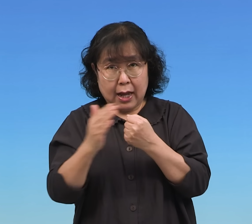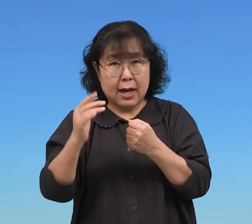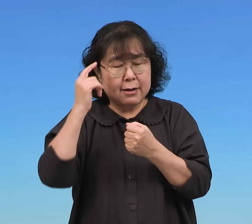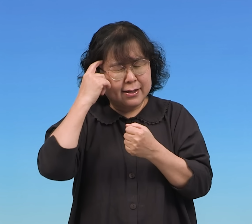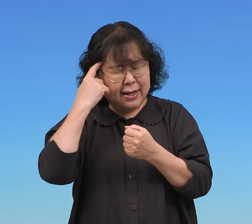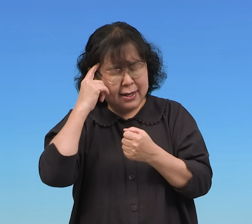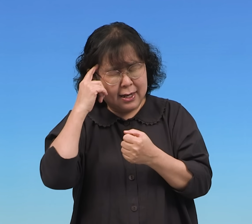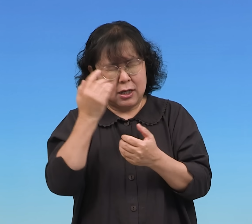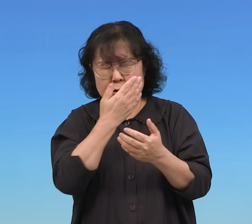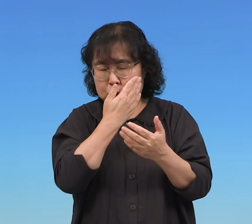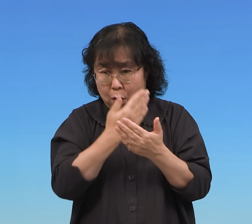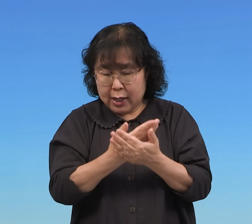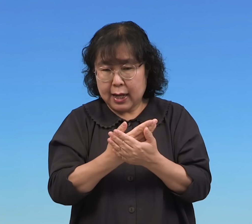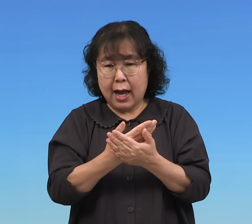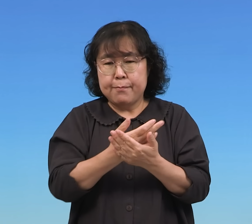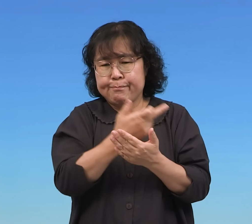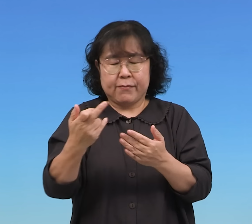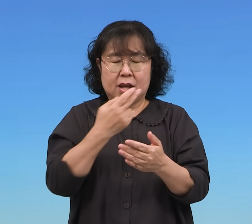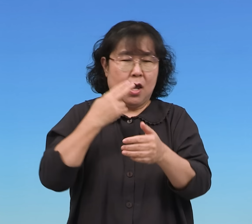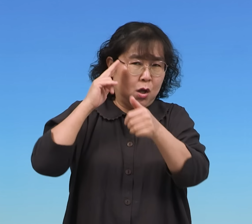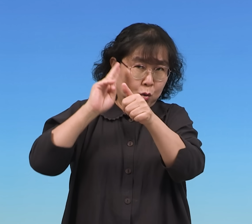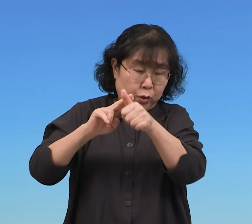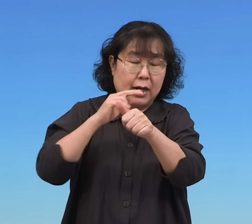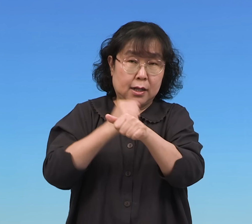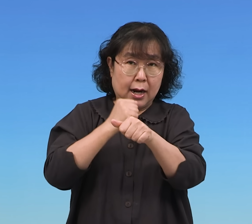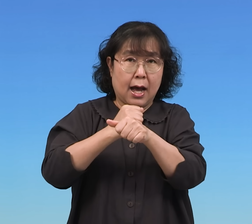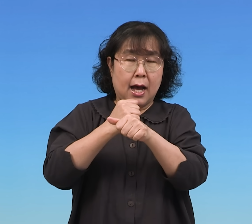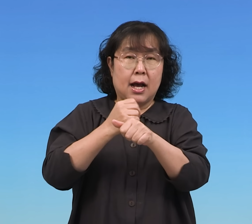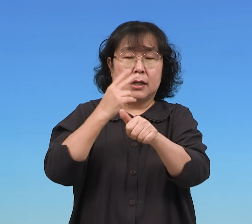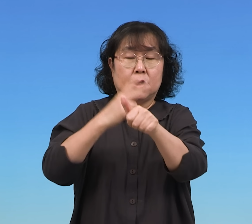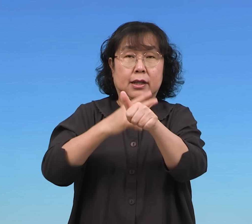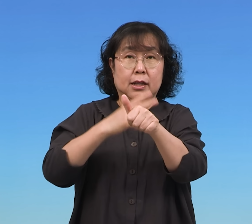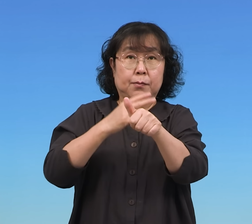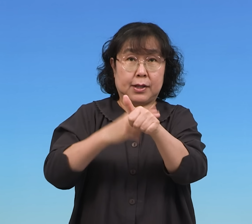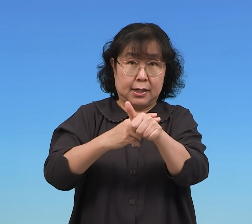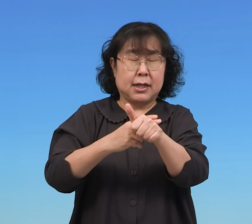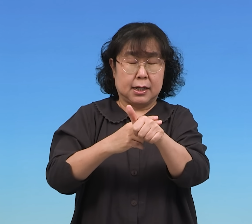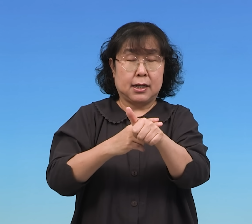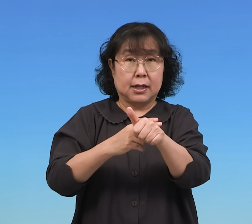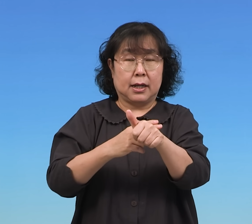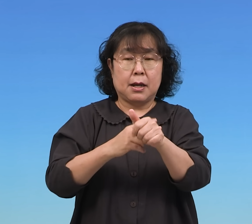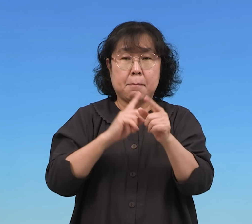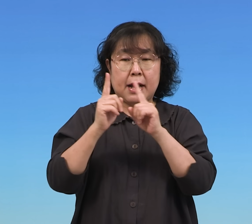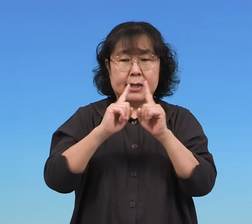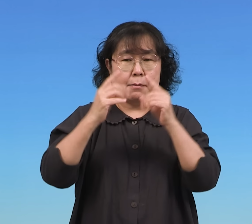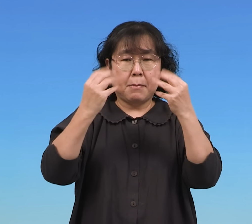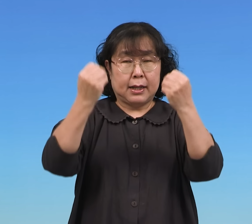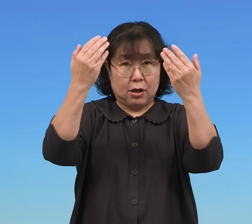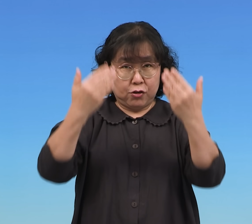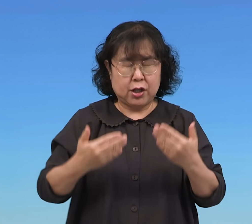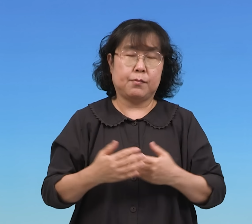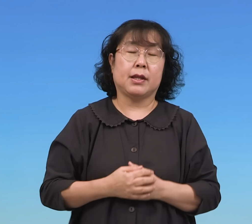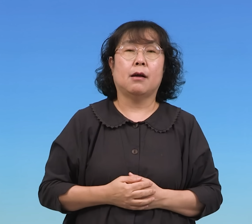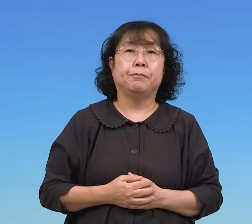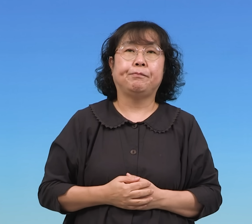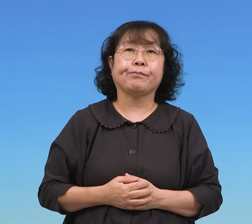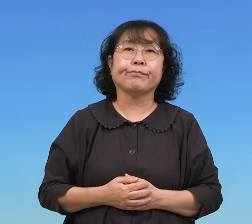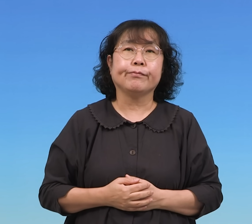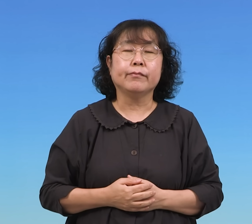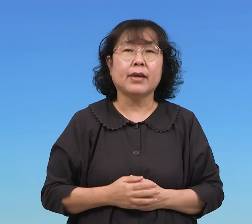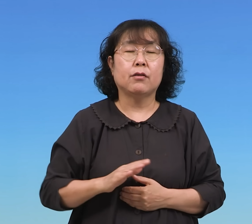가지고 그렇게 도전해라. 이런 그 선생님들의 권면이 여러 번 있었던 기억이 있습니다. 그래서 이제